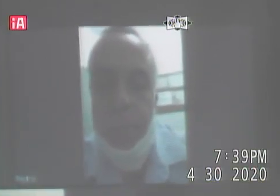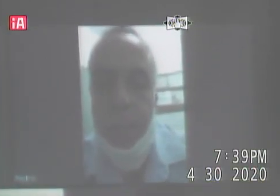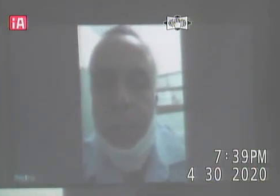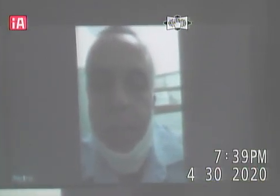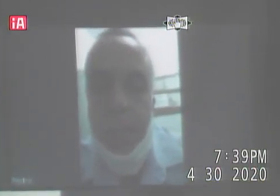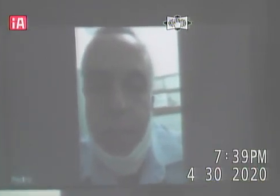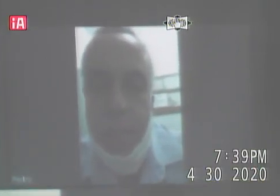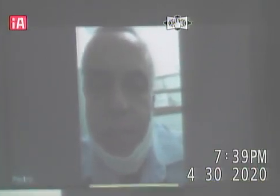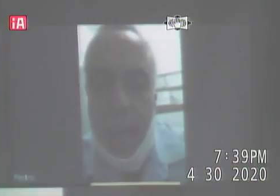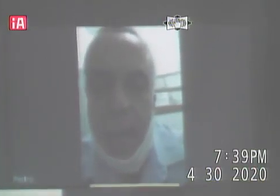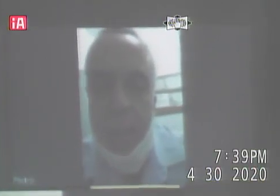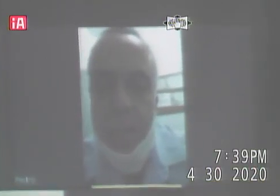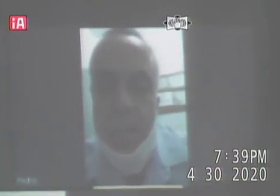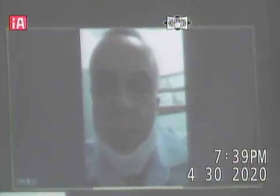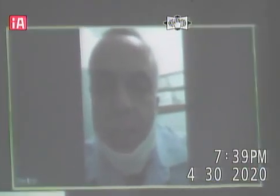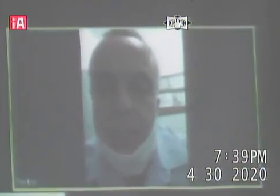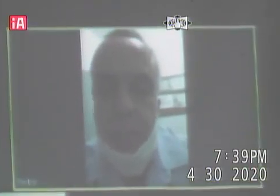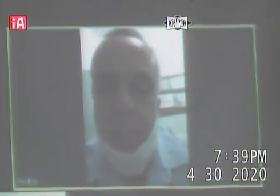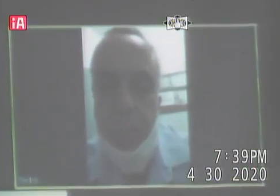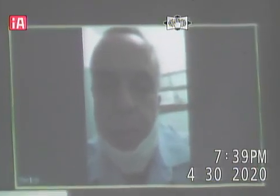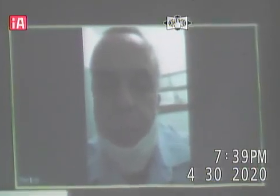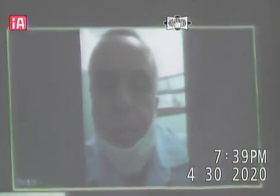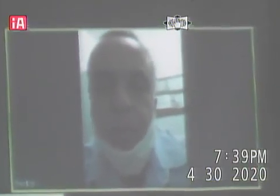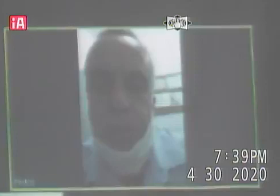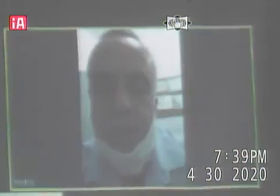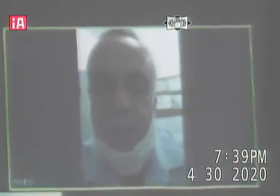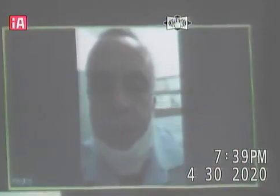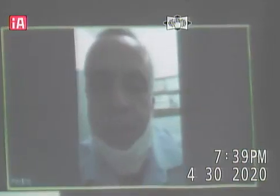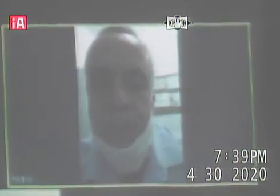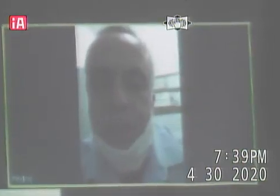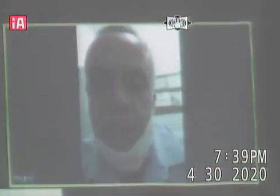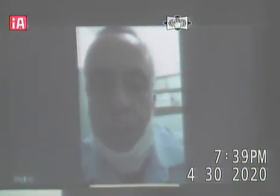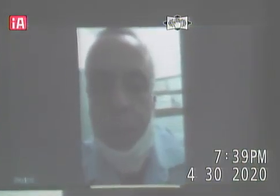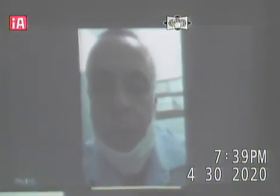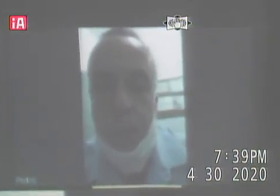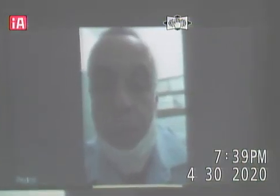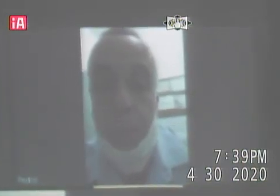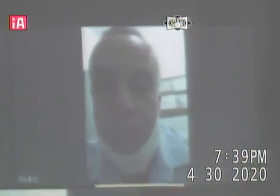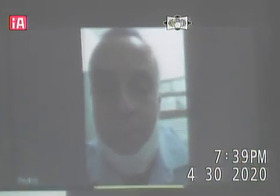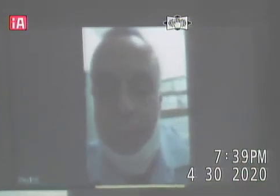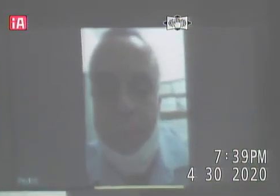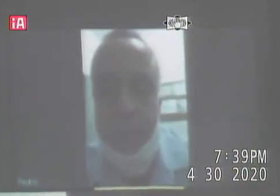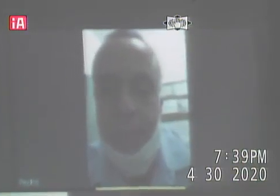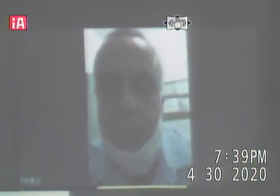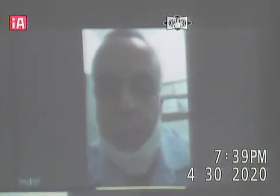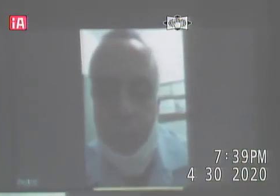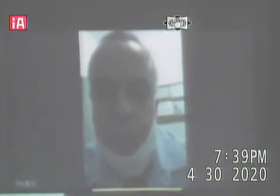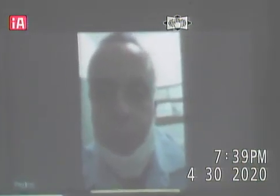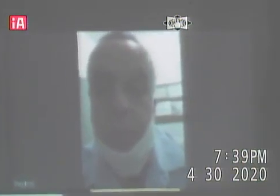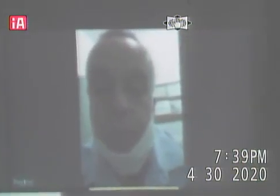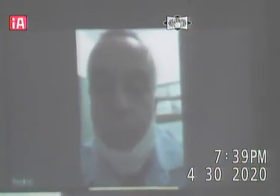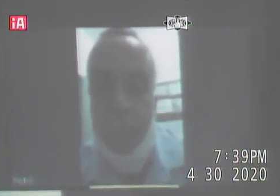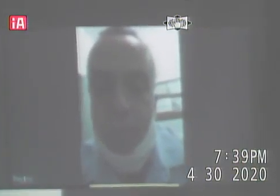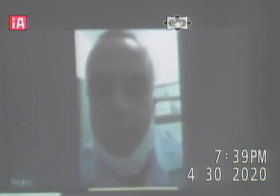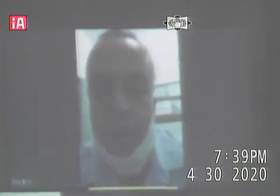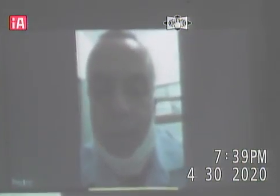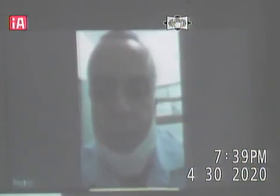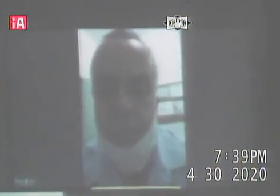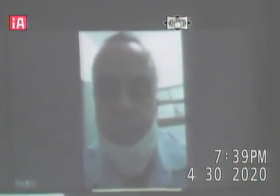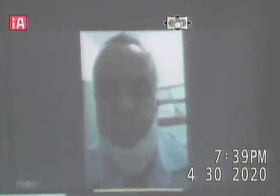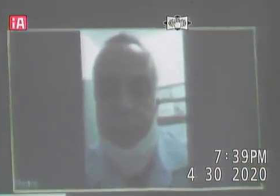execução. Deixar as pessoas fossem para a fila que estão indo, porque necessitam disso, vão